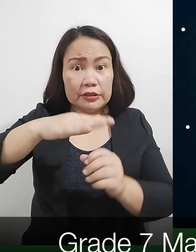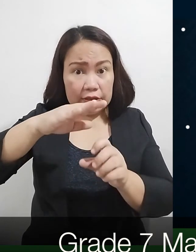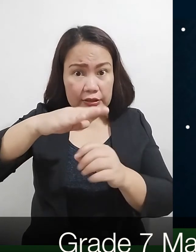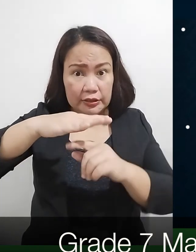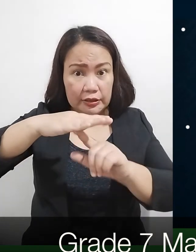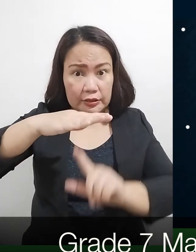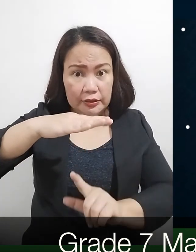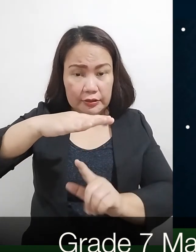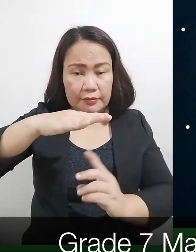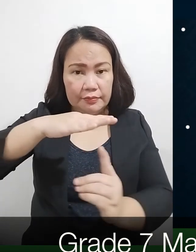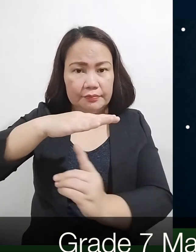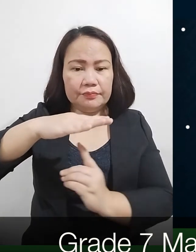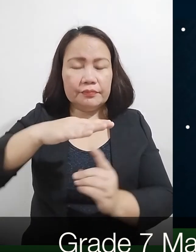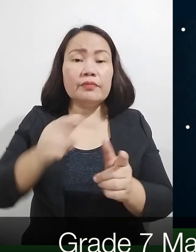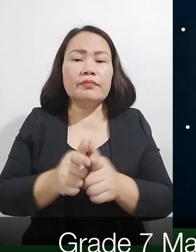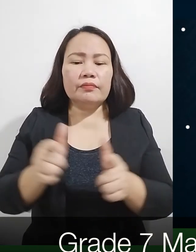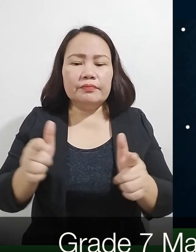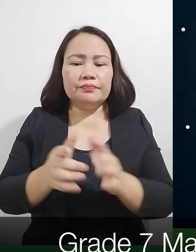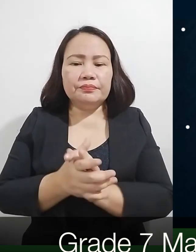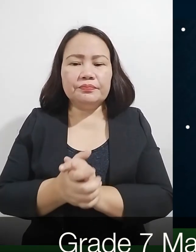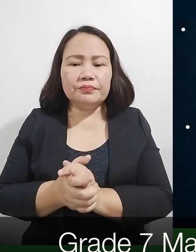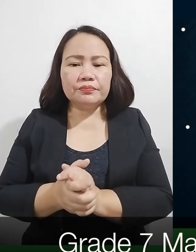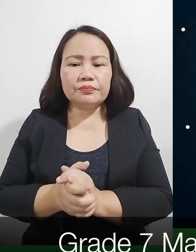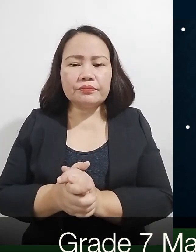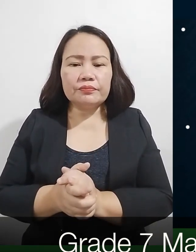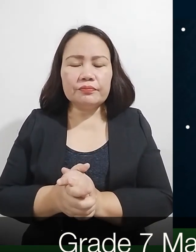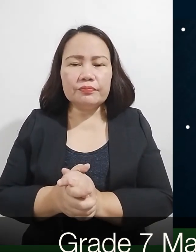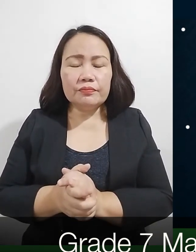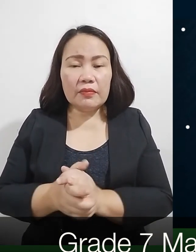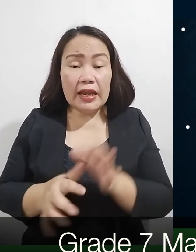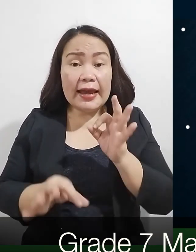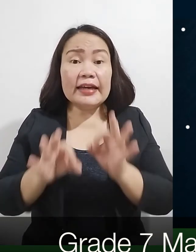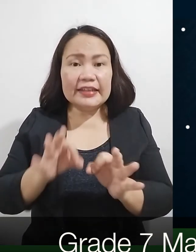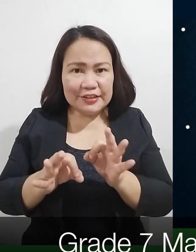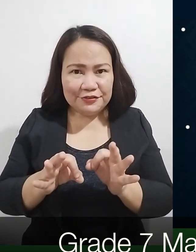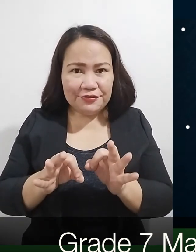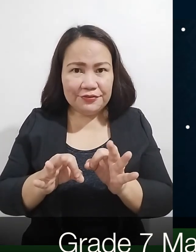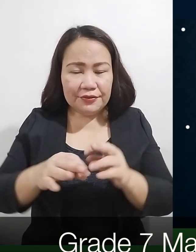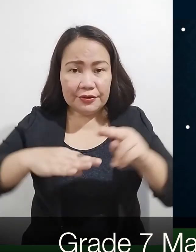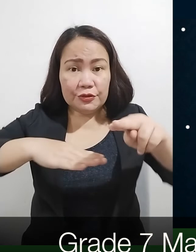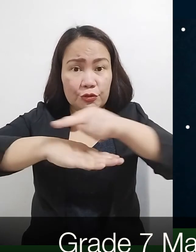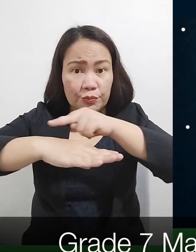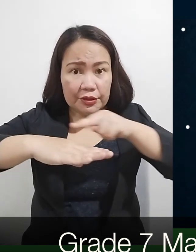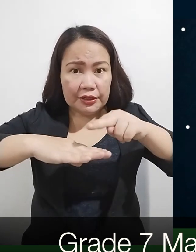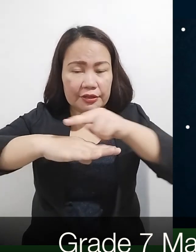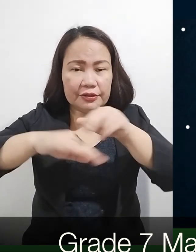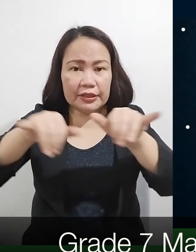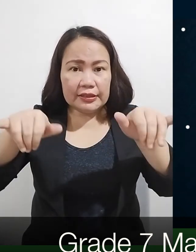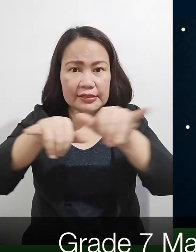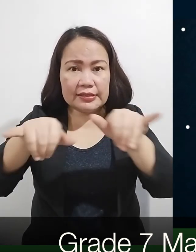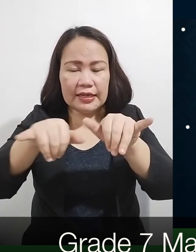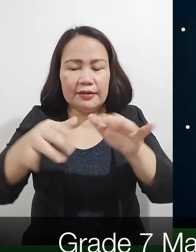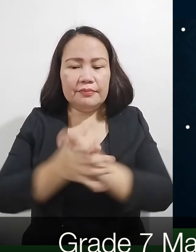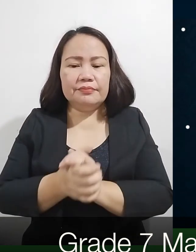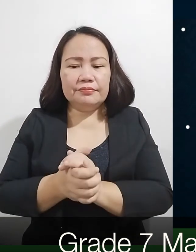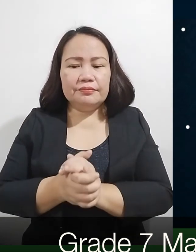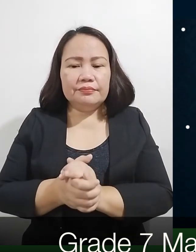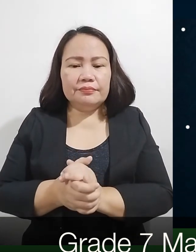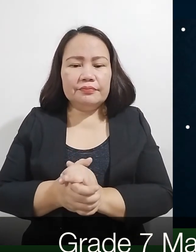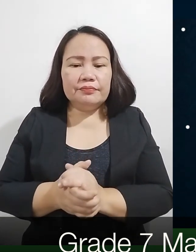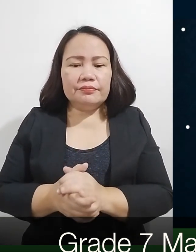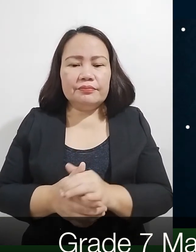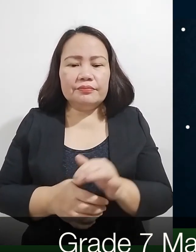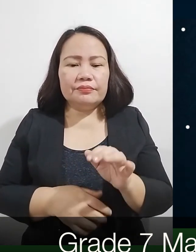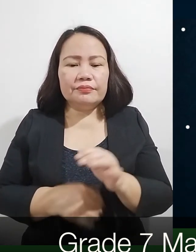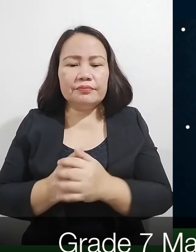the denominator, the greater the value. Kapag ang numerators natin ang pare-pareho. So, ito